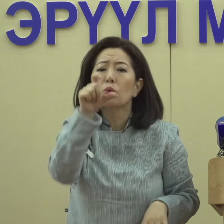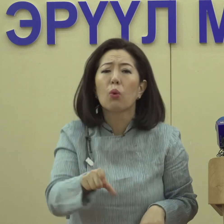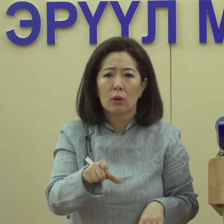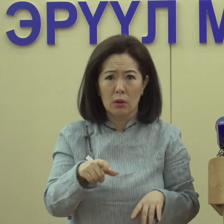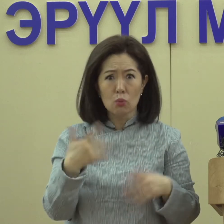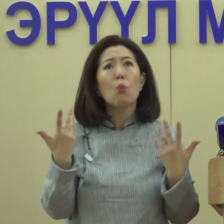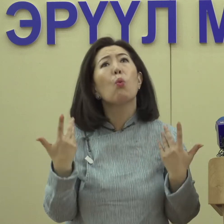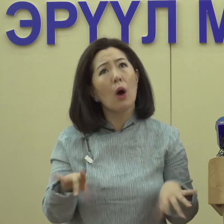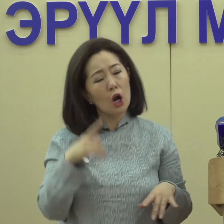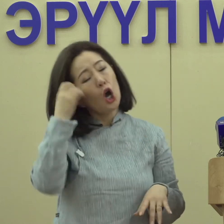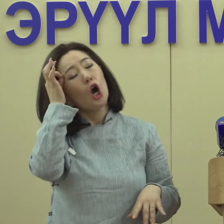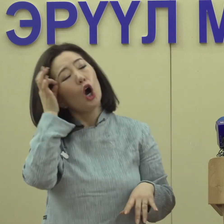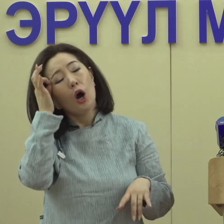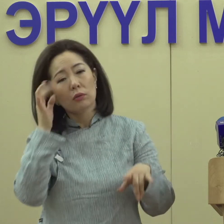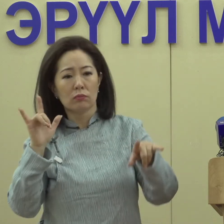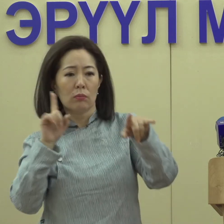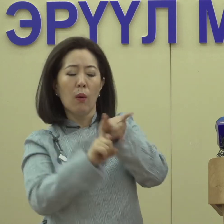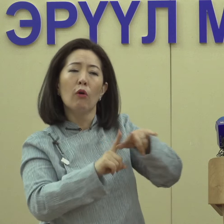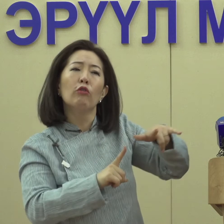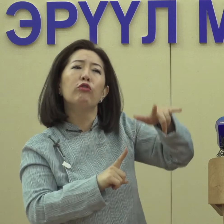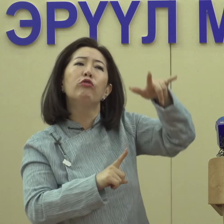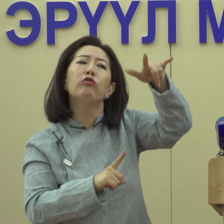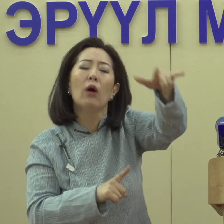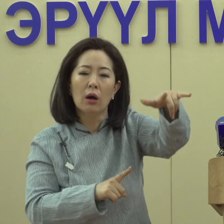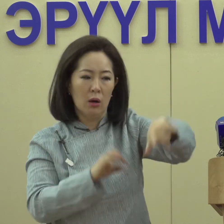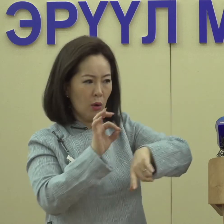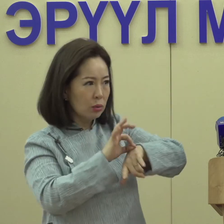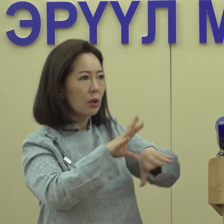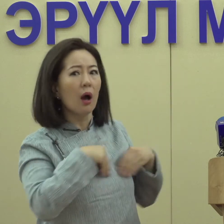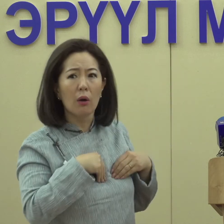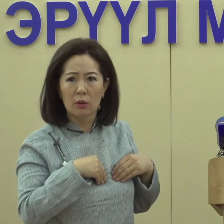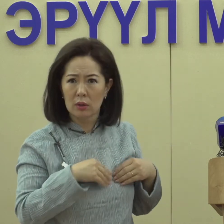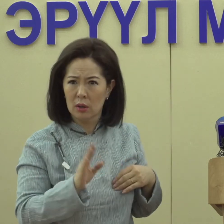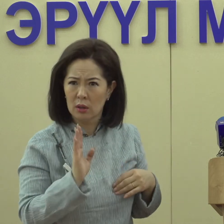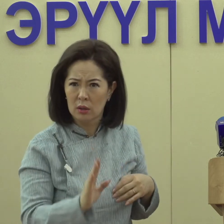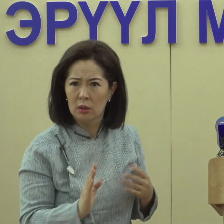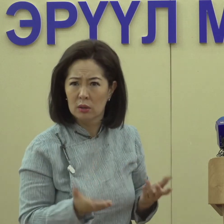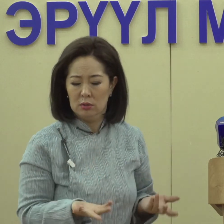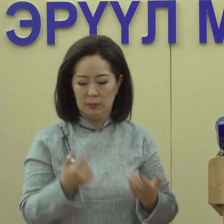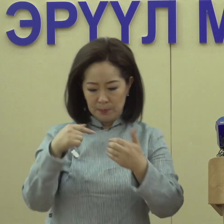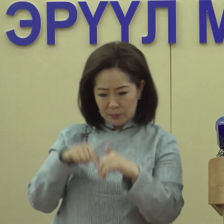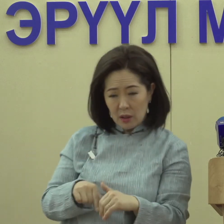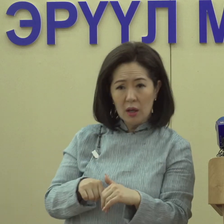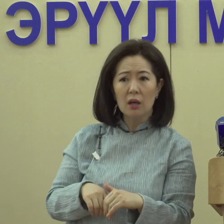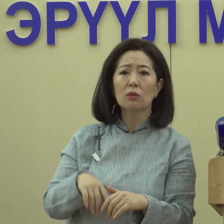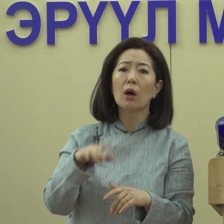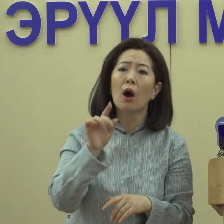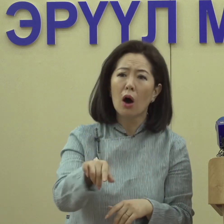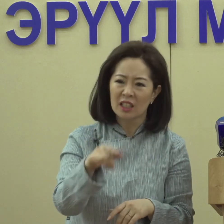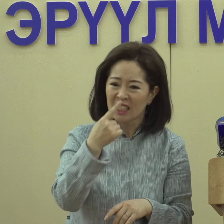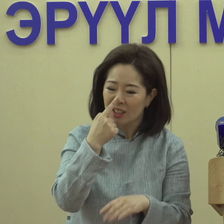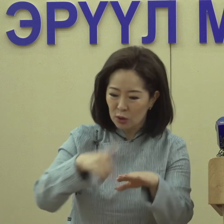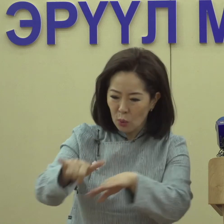ороод зүгээр ирсэн хүн одоо халтур авах хэрэгтэй. За хятад улс бол одоо маш чанга